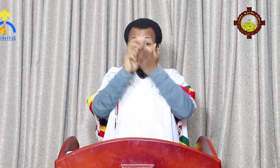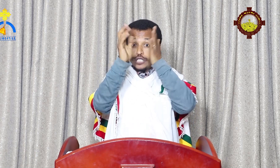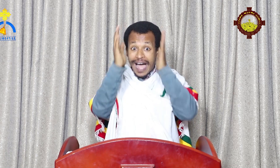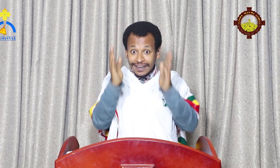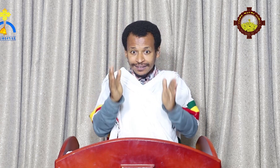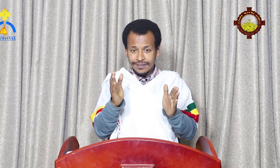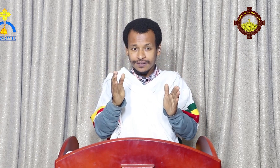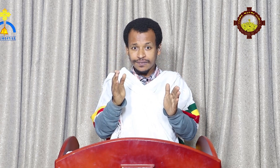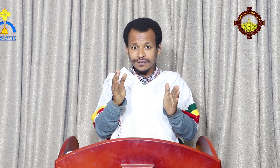ቅዱሳን